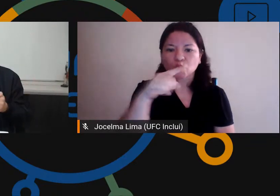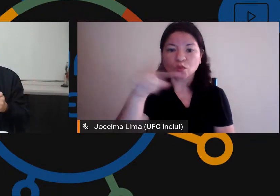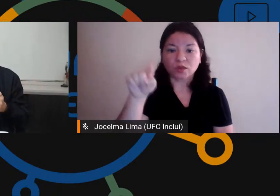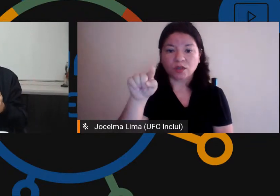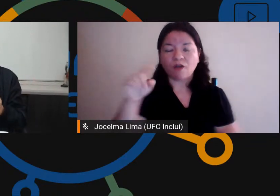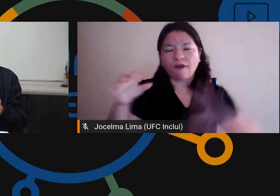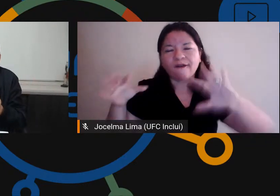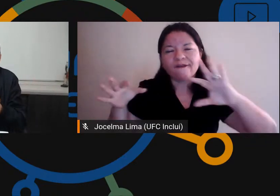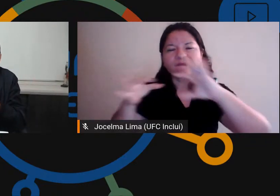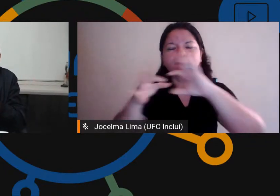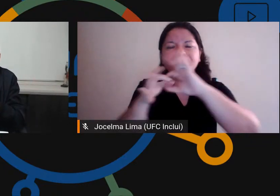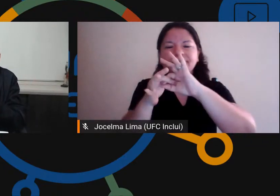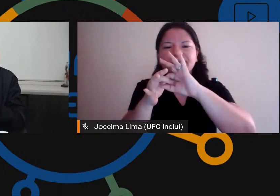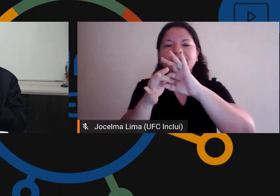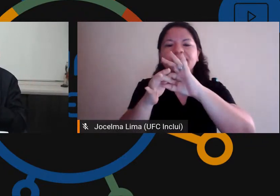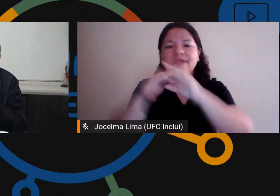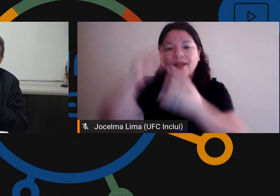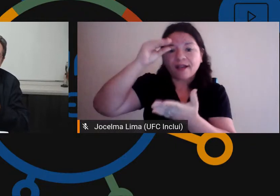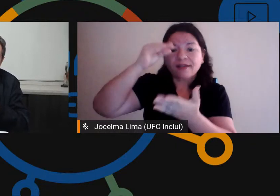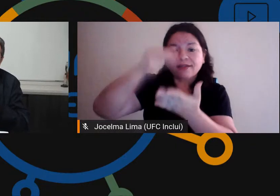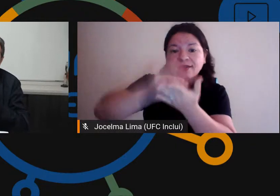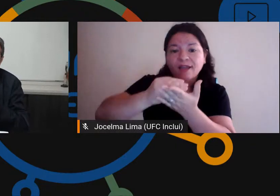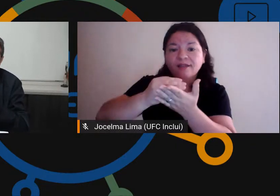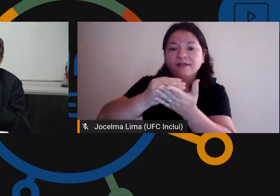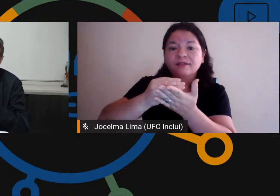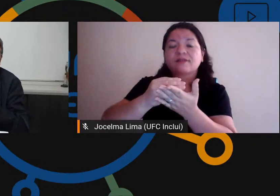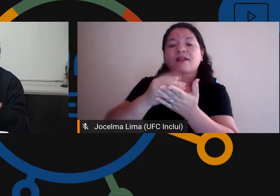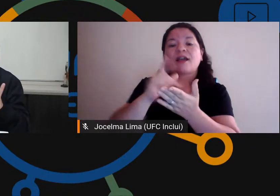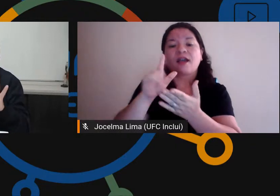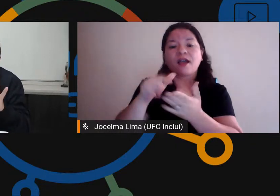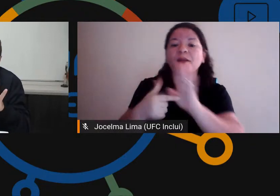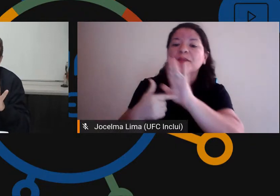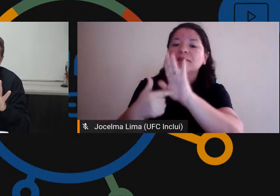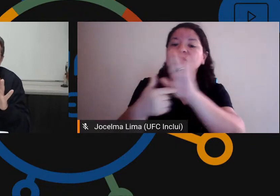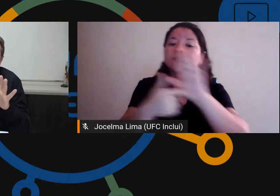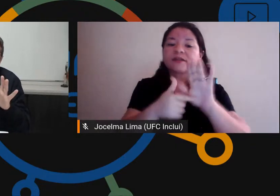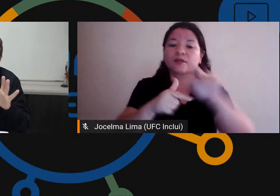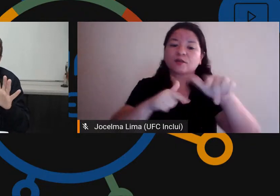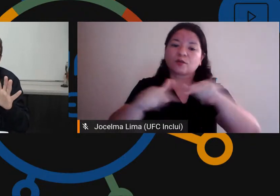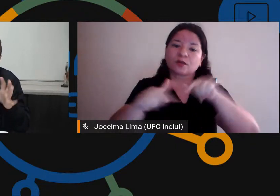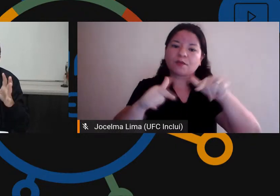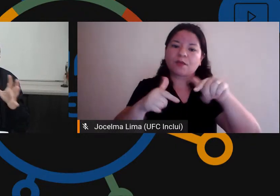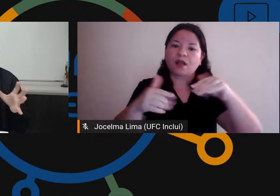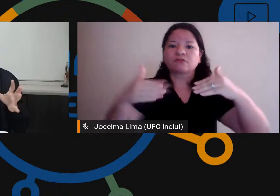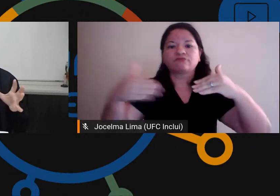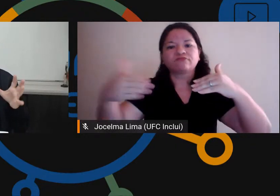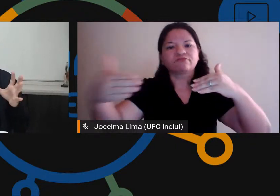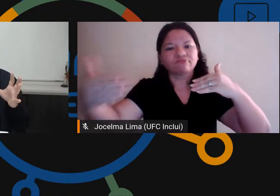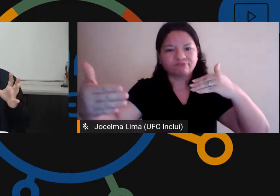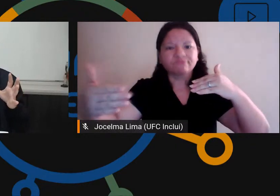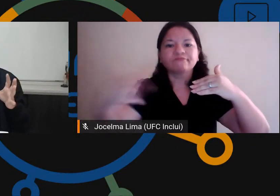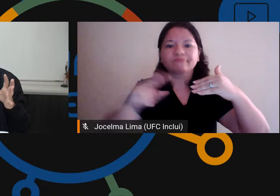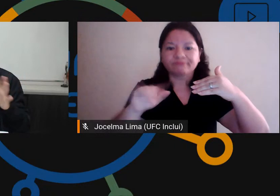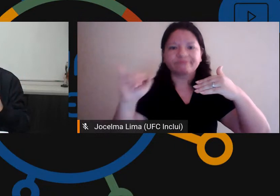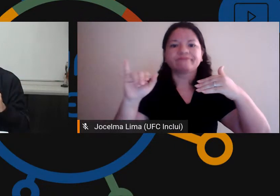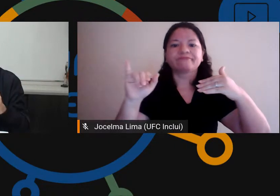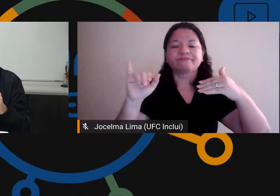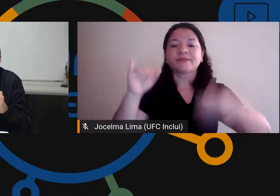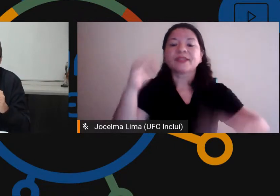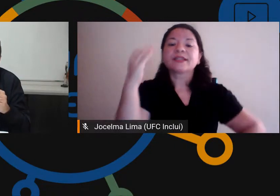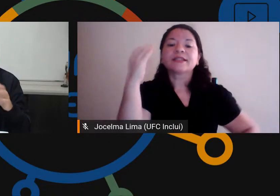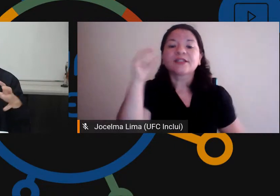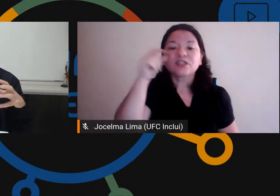uma apresentação do trabalho que vem depois dela. É uma apresentação. O que interessa para o cientista é